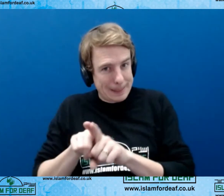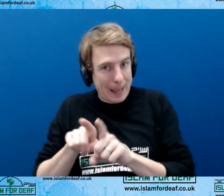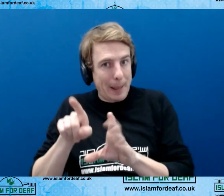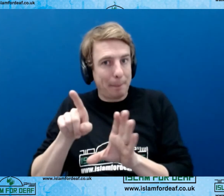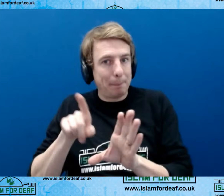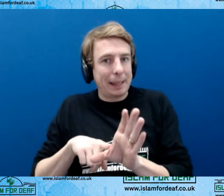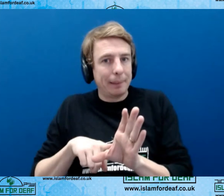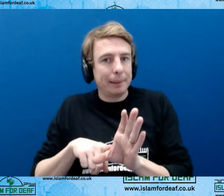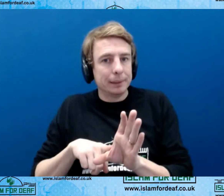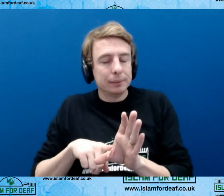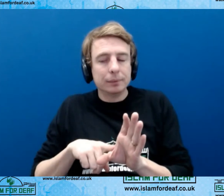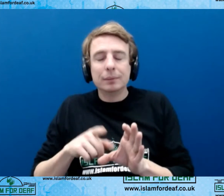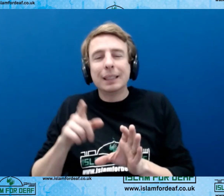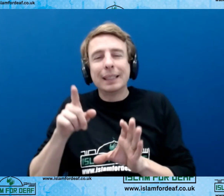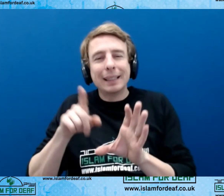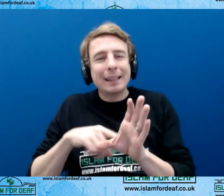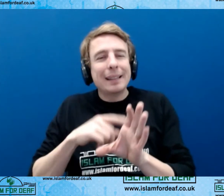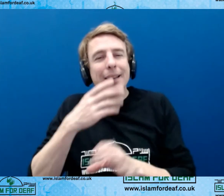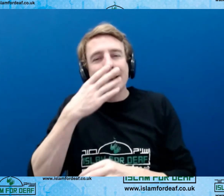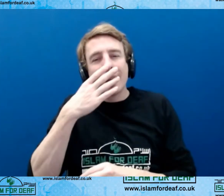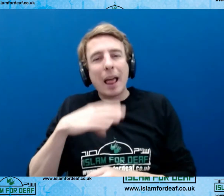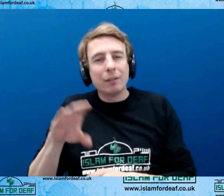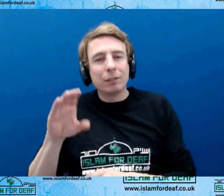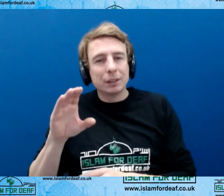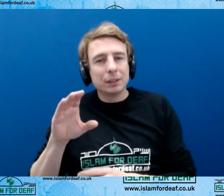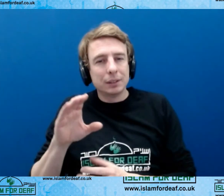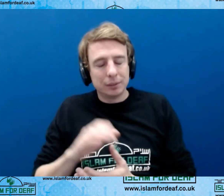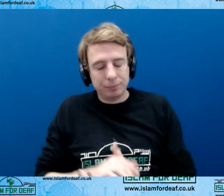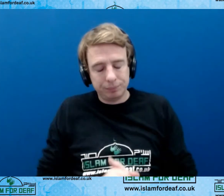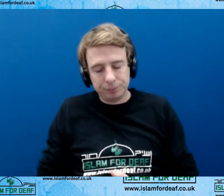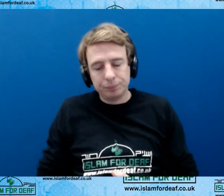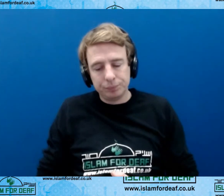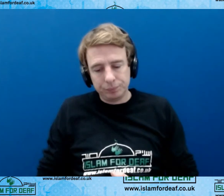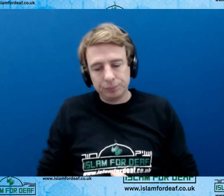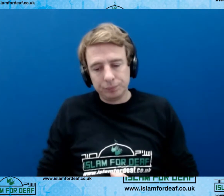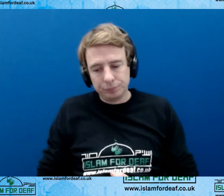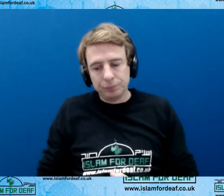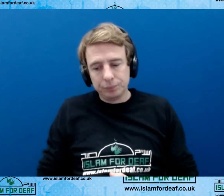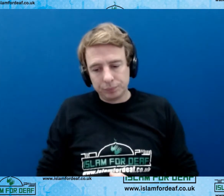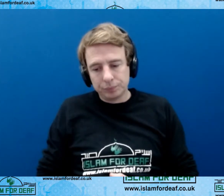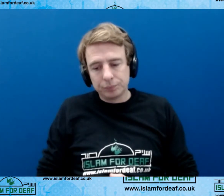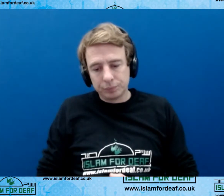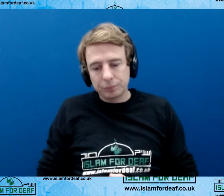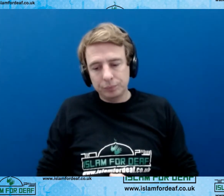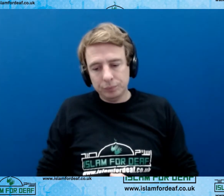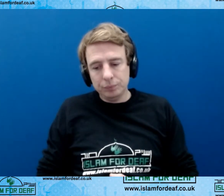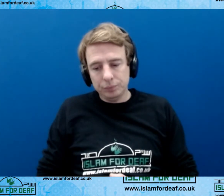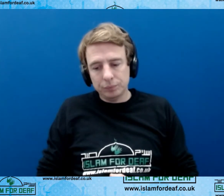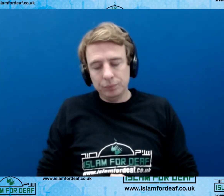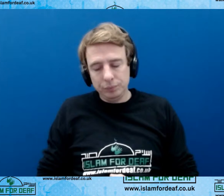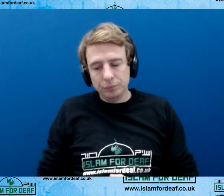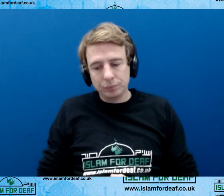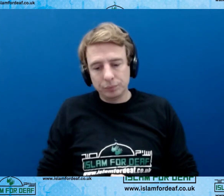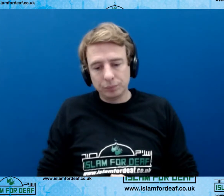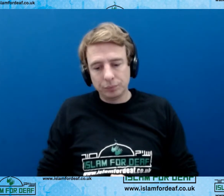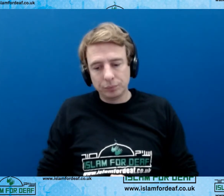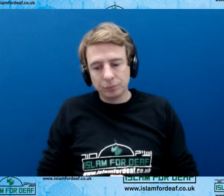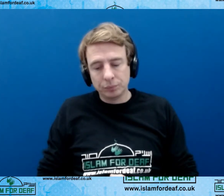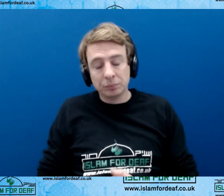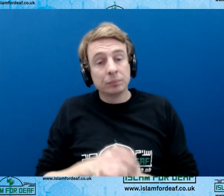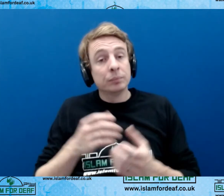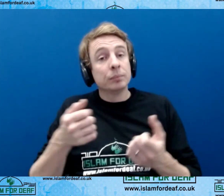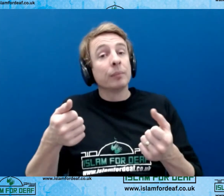السورة التي بعدها سورة الهمزة. The chapter that comes after that is the chapter of the